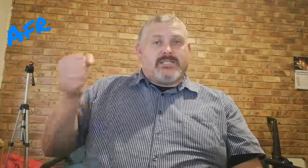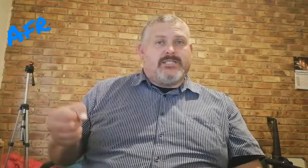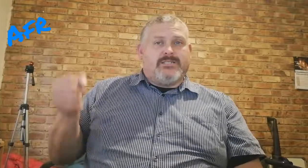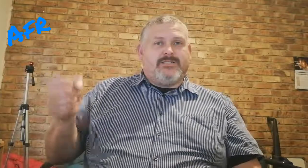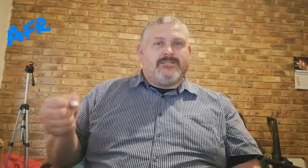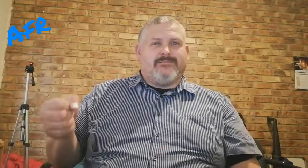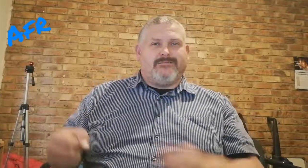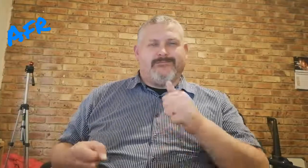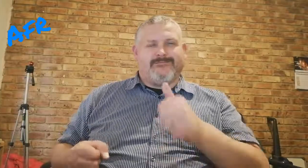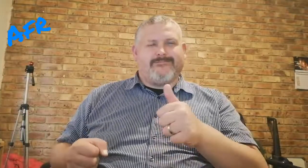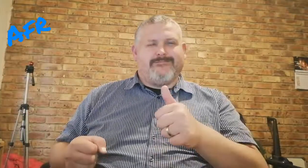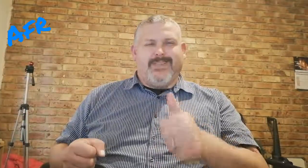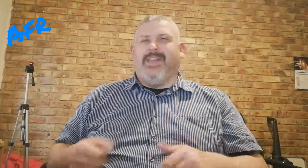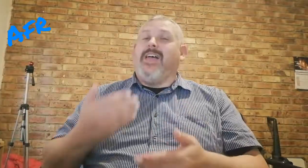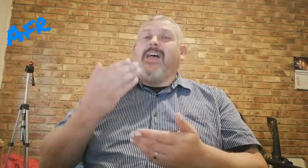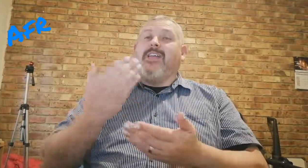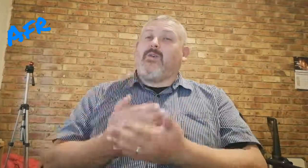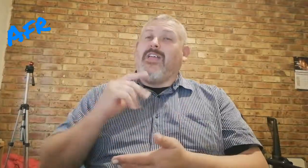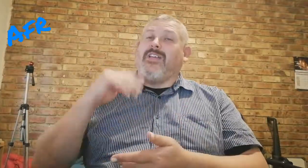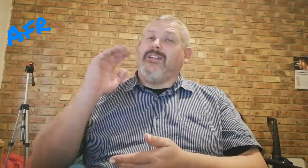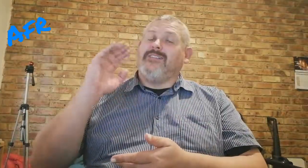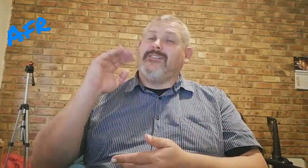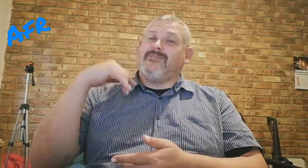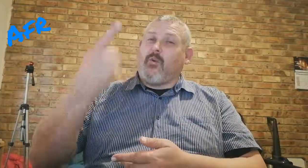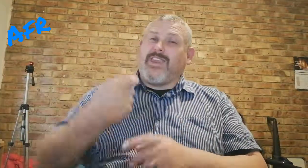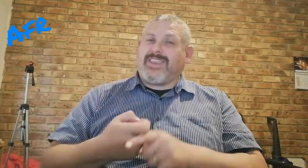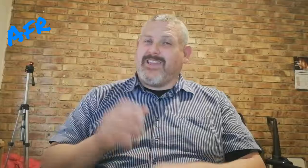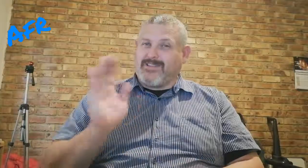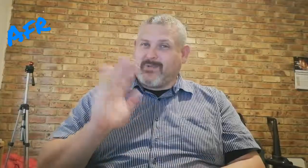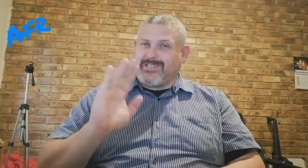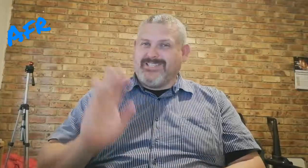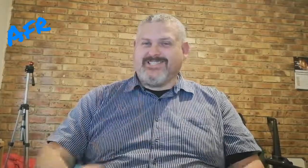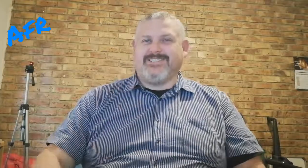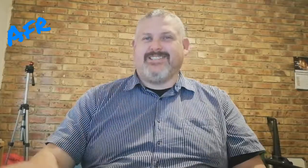Moses, tot volgende keer, tot ziens.